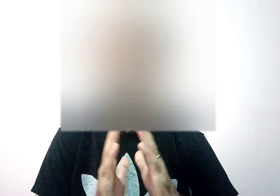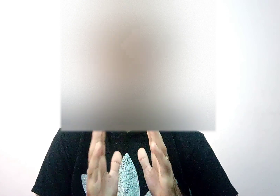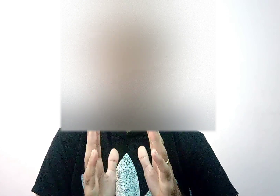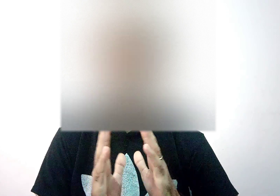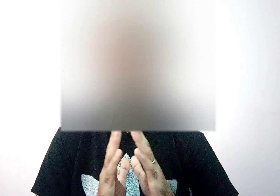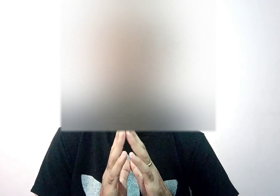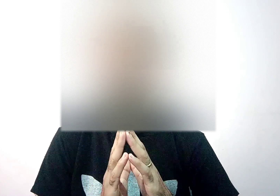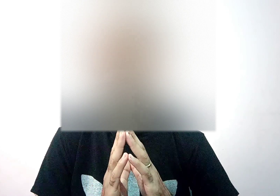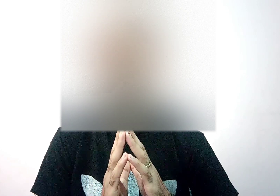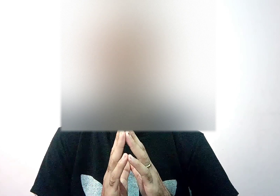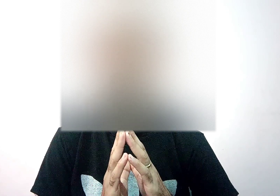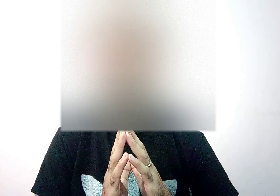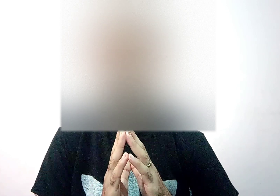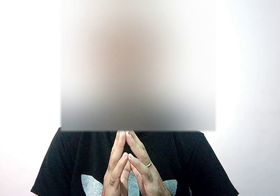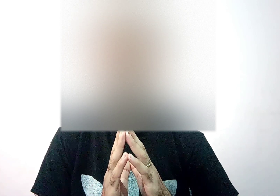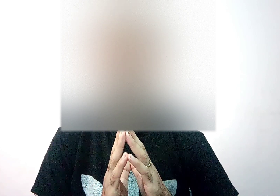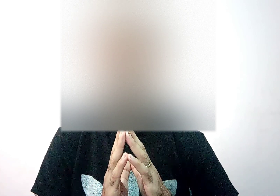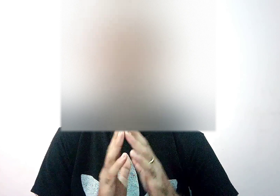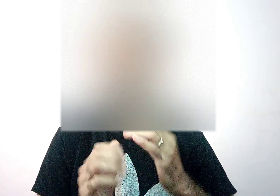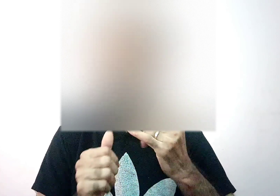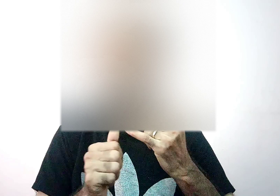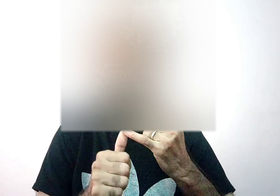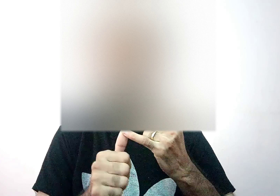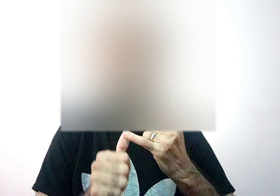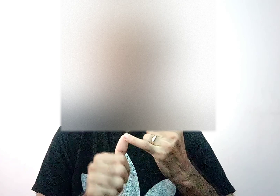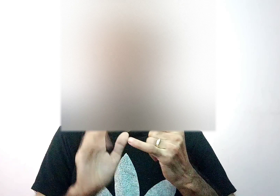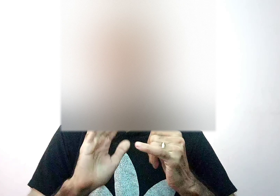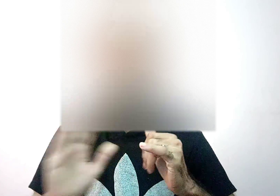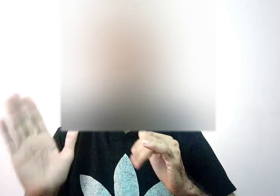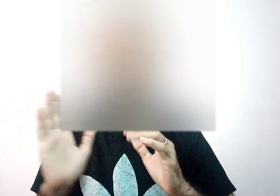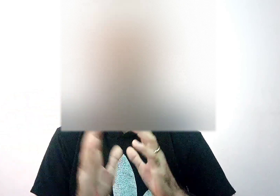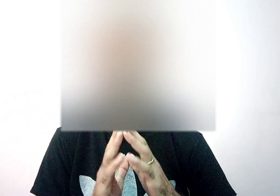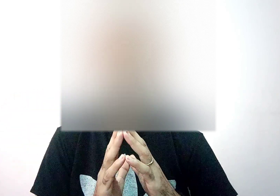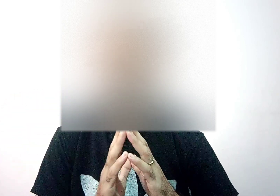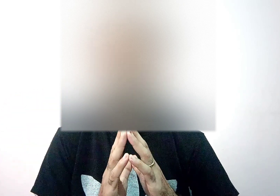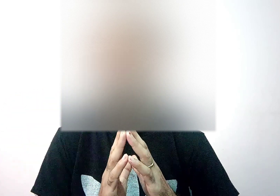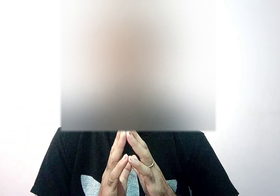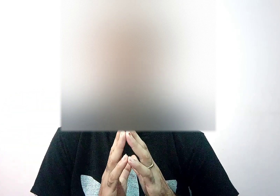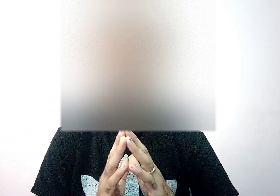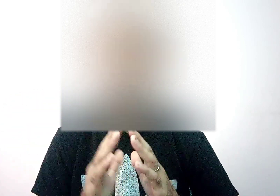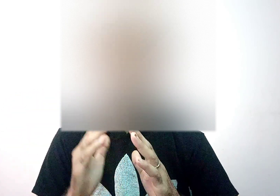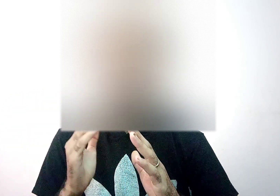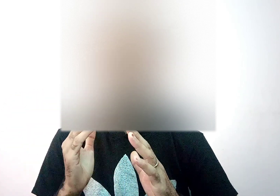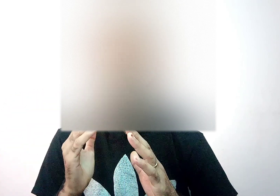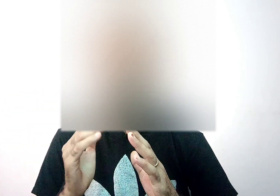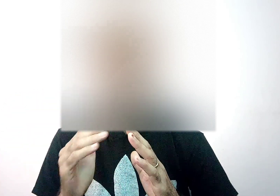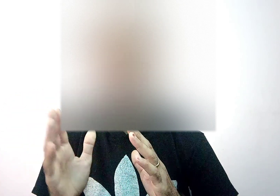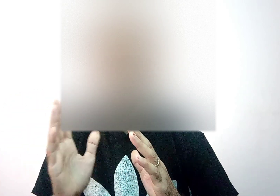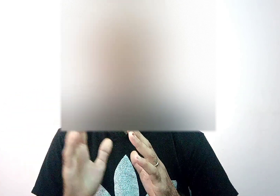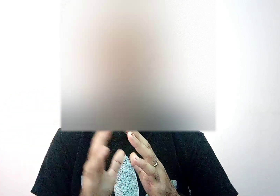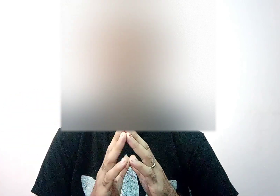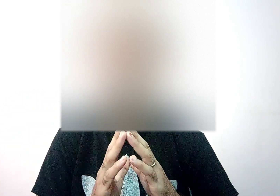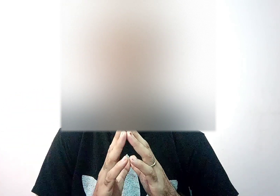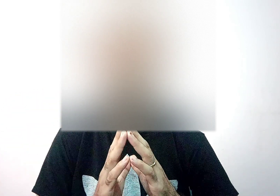يعتبر شرعي، اللي هو اقالة او الاطاحة بقائد الجيش والاطاحة بوزير